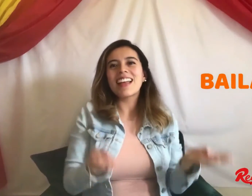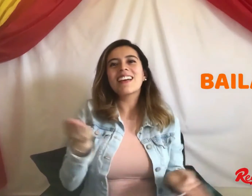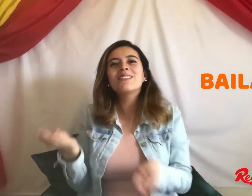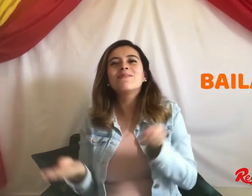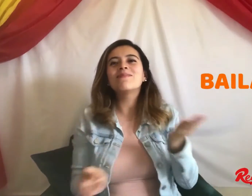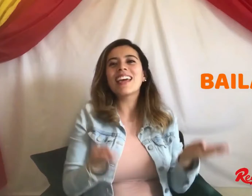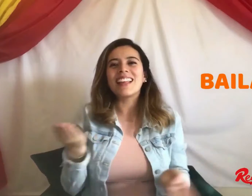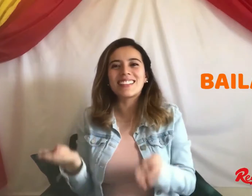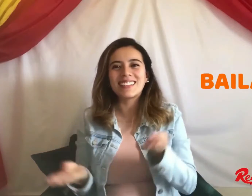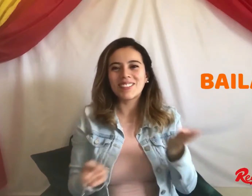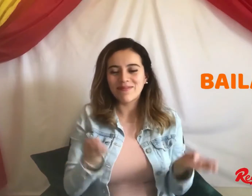afuerita, bailar.